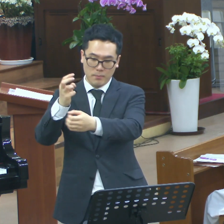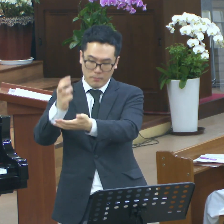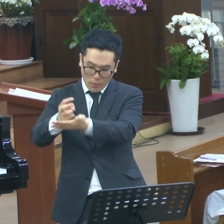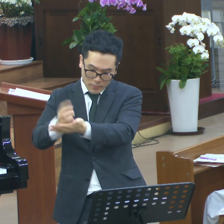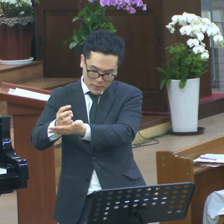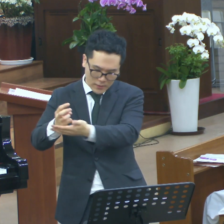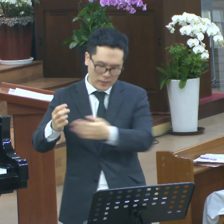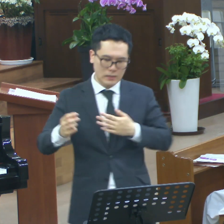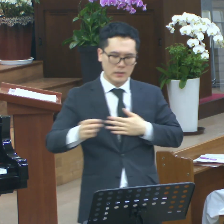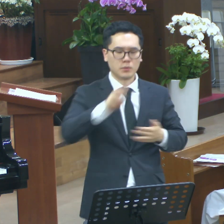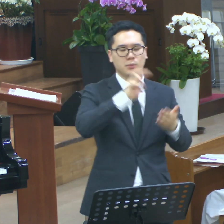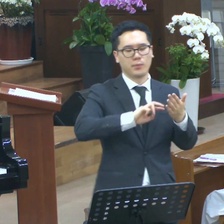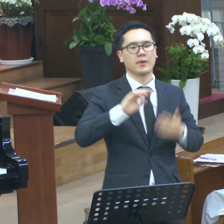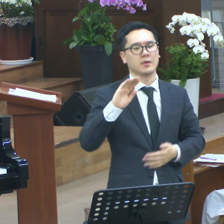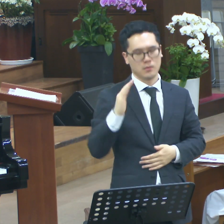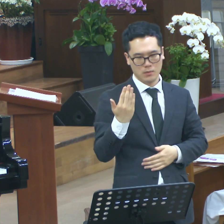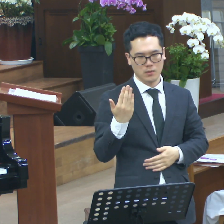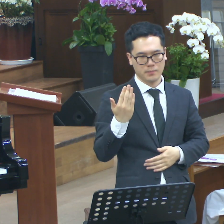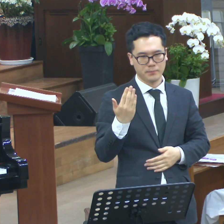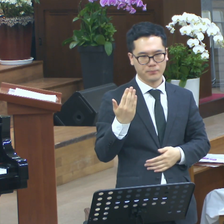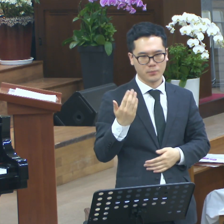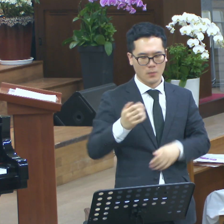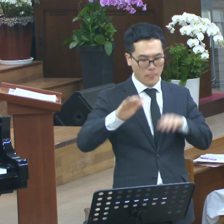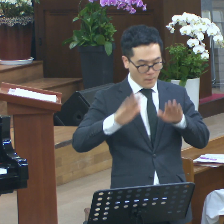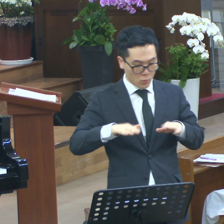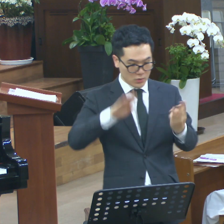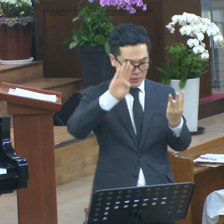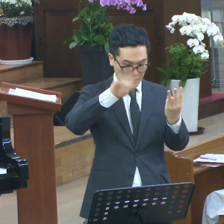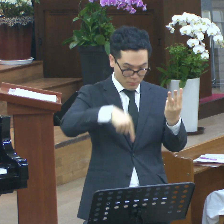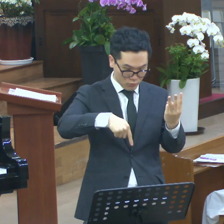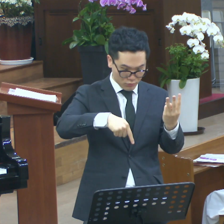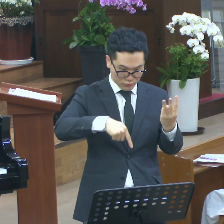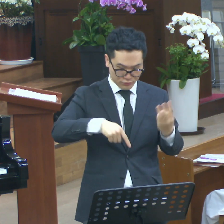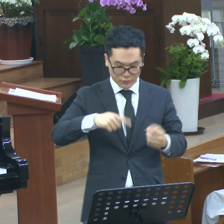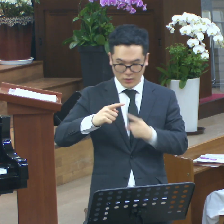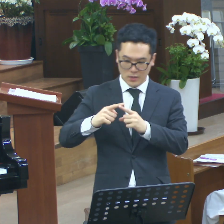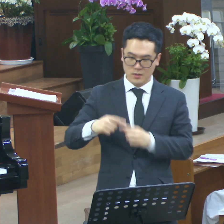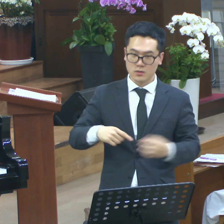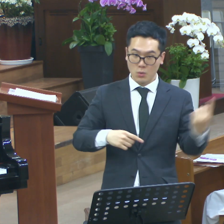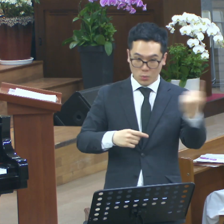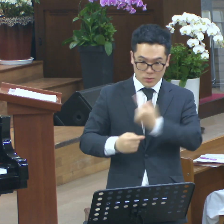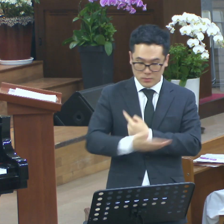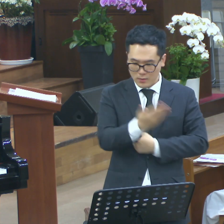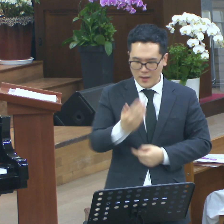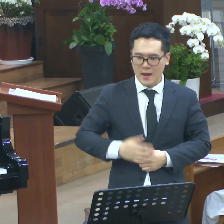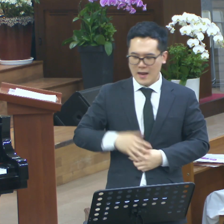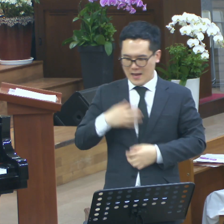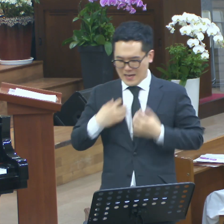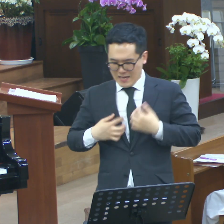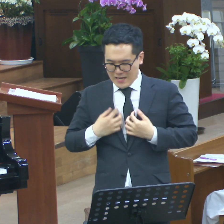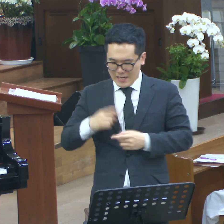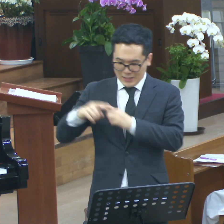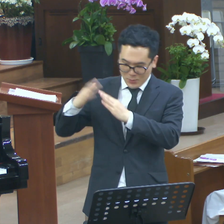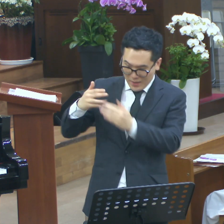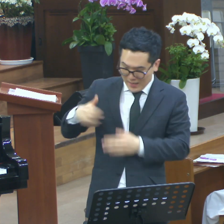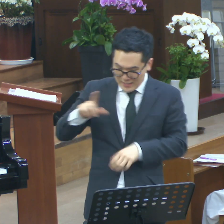산부예배 오시면서 아유 교회 가는 시간이네. 교회를 가야 되네. 교회를 가서 은혜를 받고 찬송을